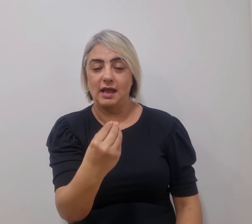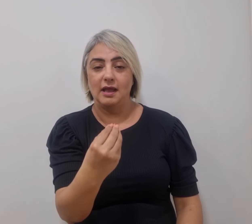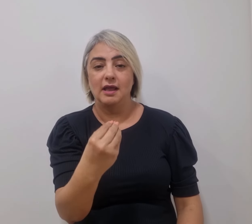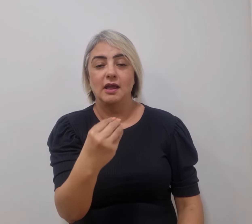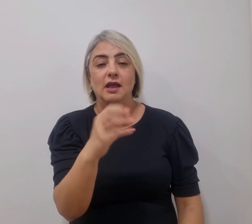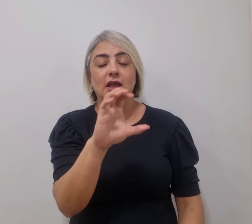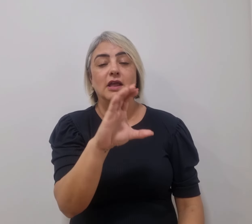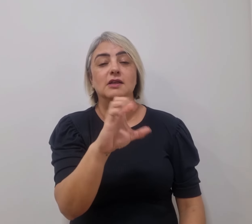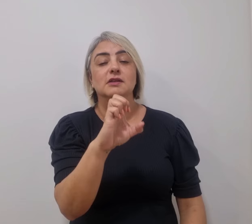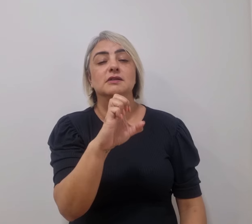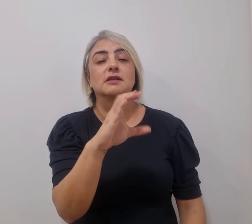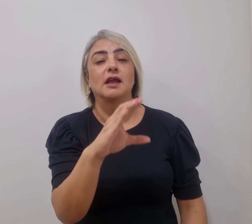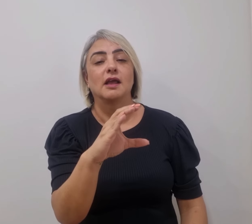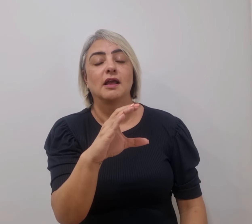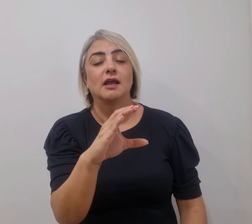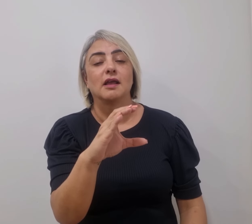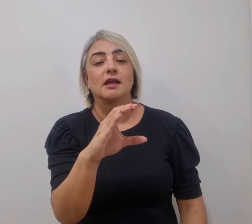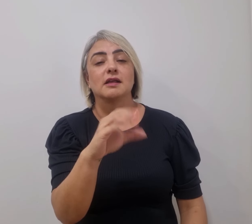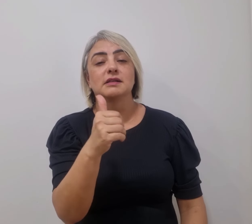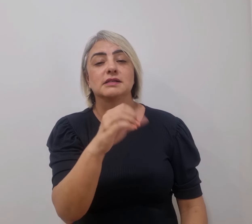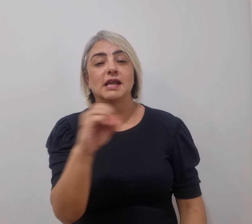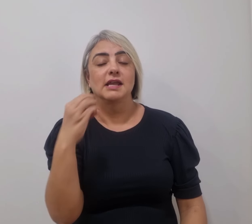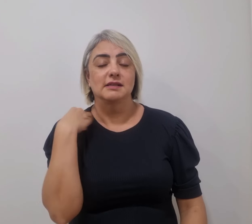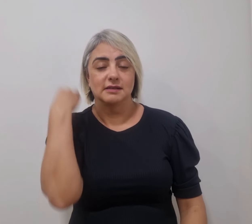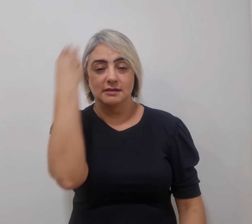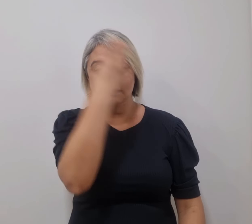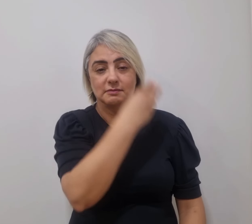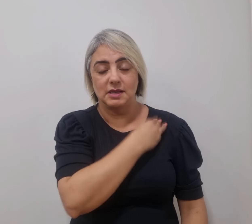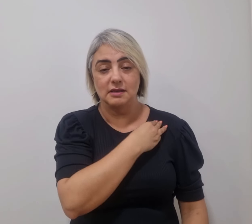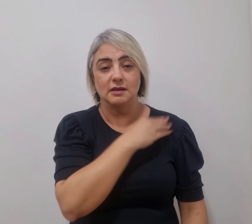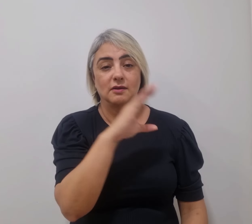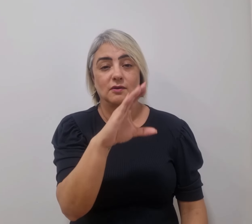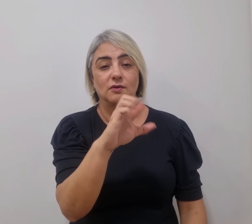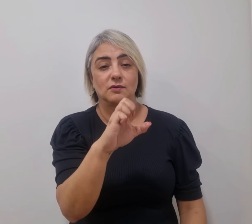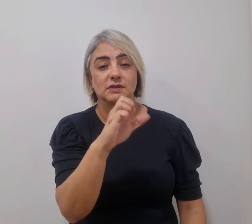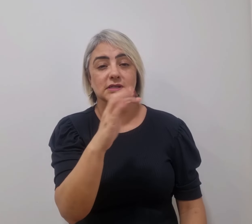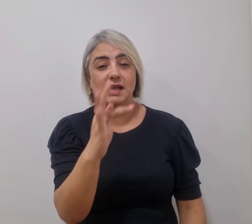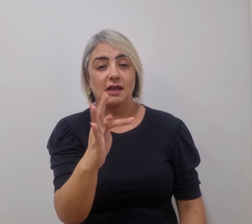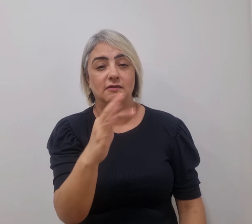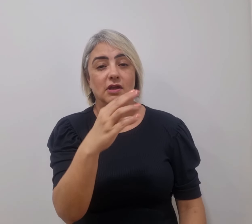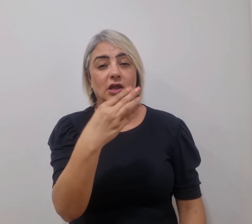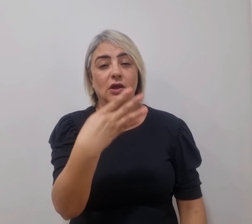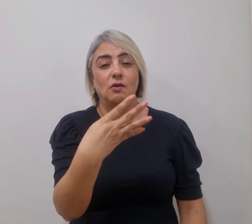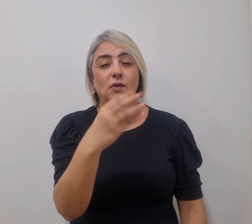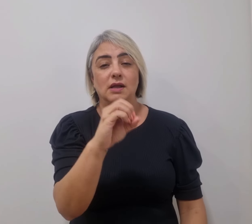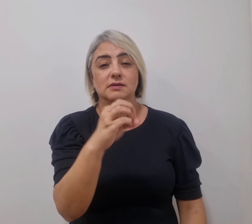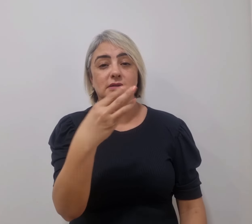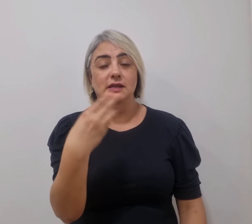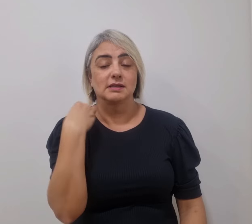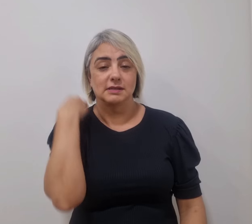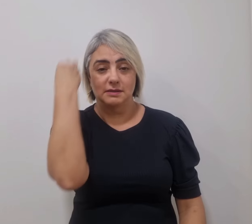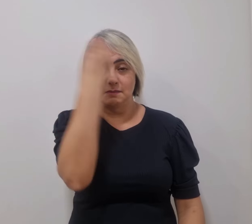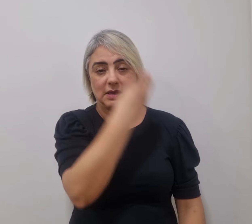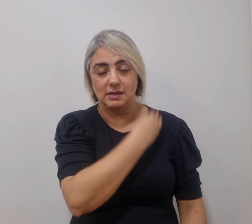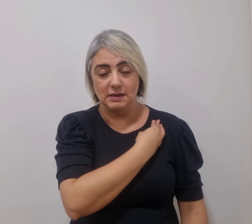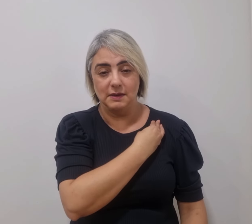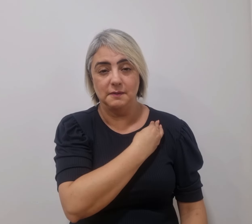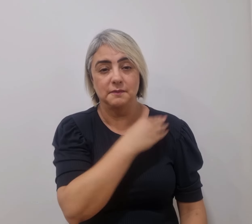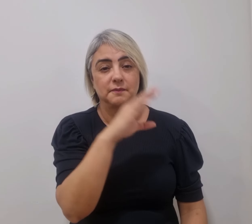Classe 100 de Santa Maria, o SEF 403 de Santa Maria, o SEF